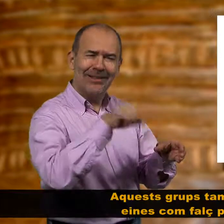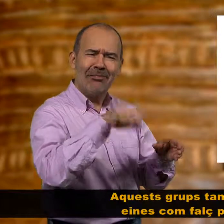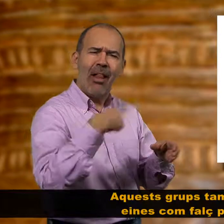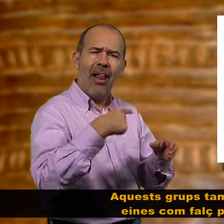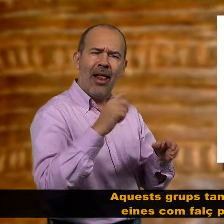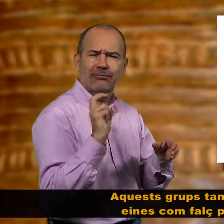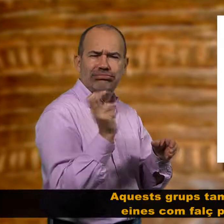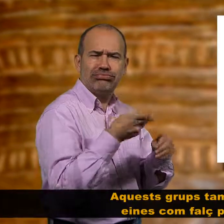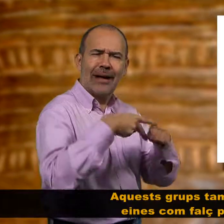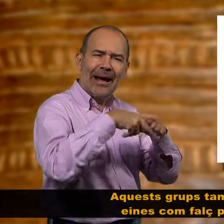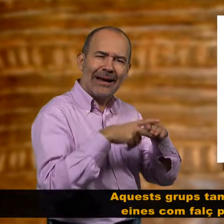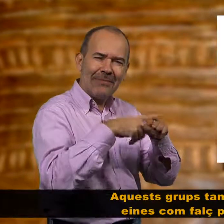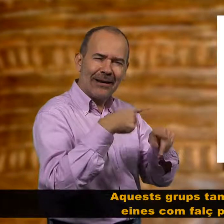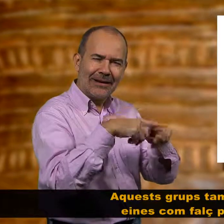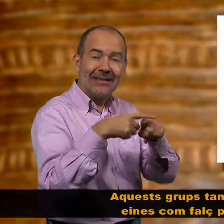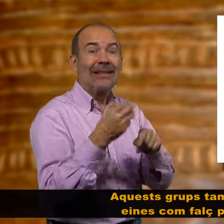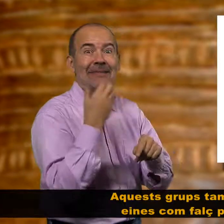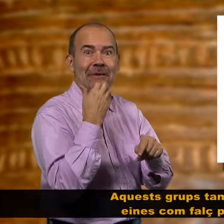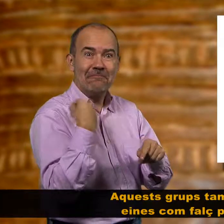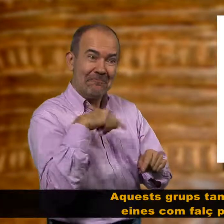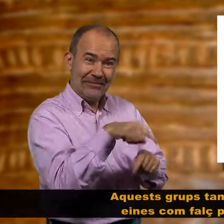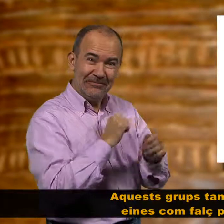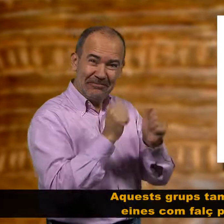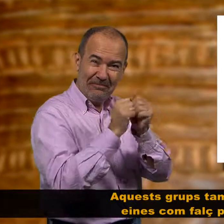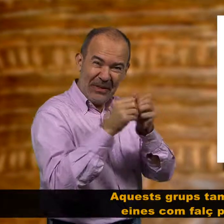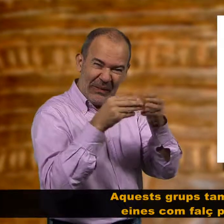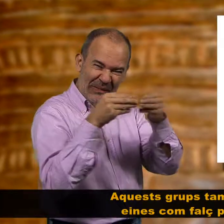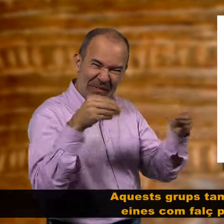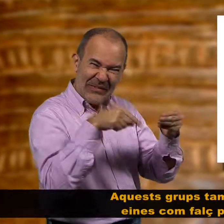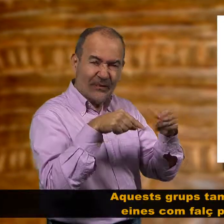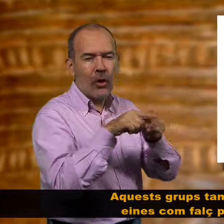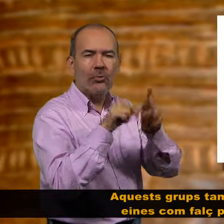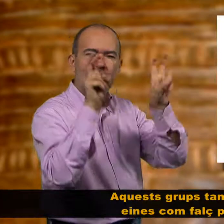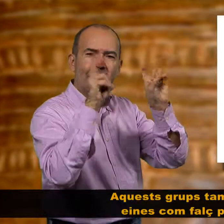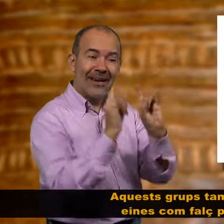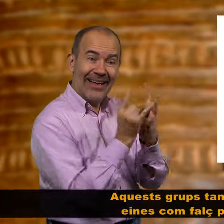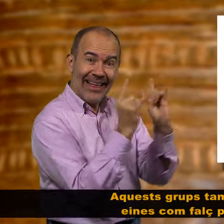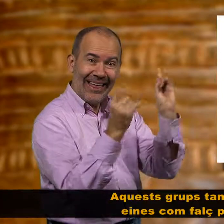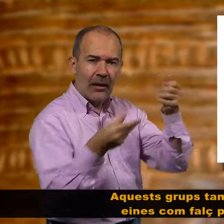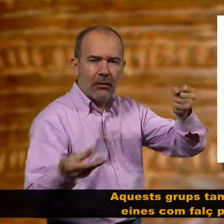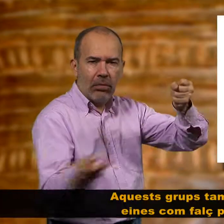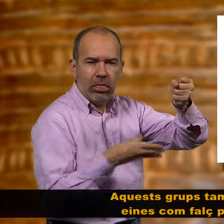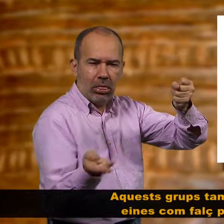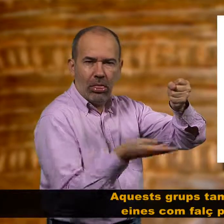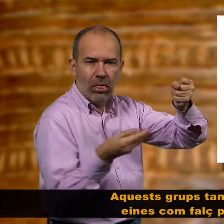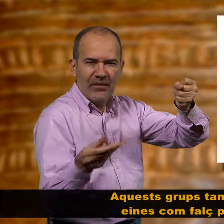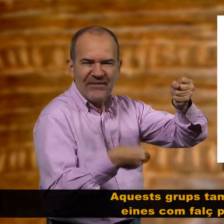Aquests grups també tenien eines com fals per segar i ganivets fabricats amb sílex, una